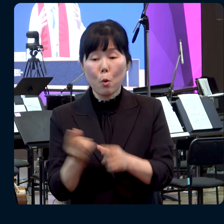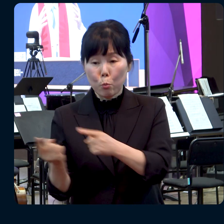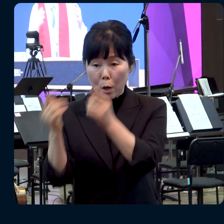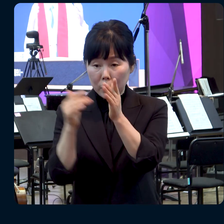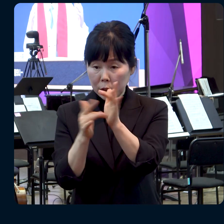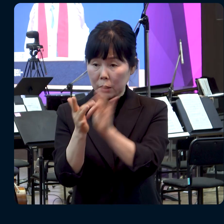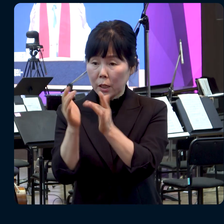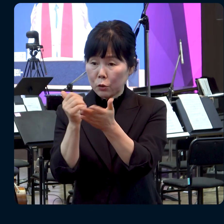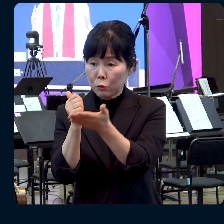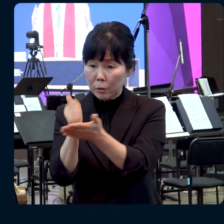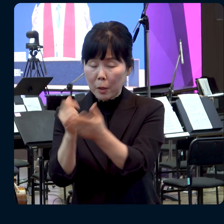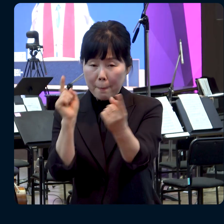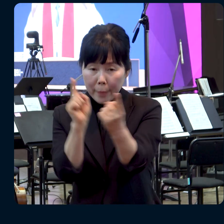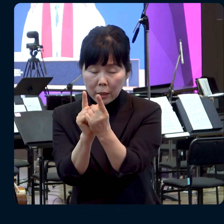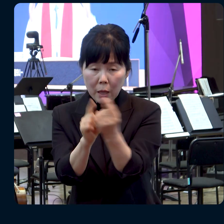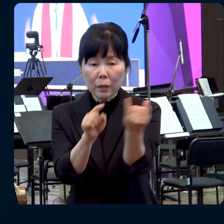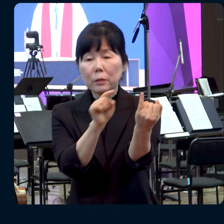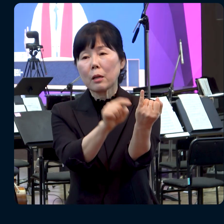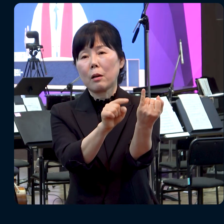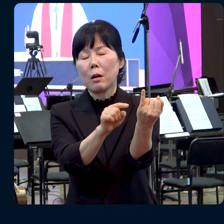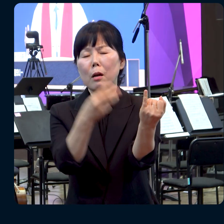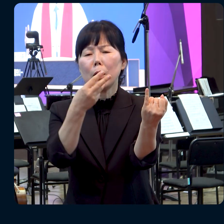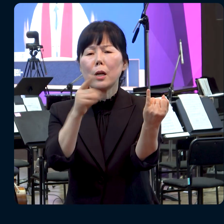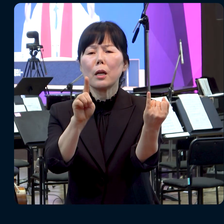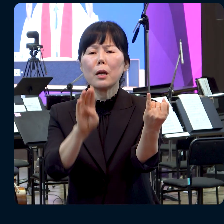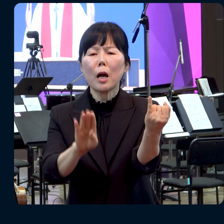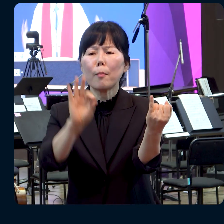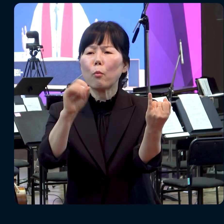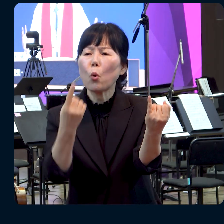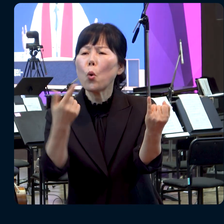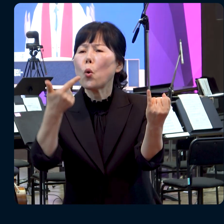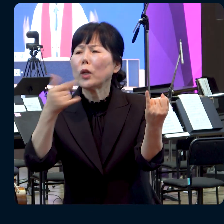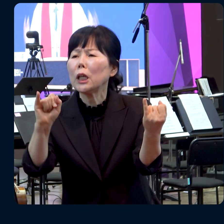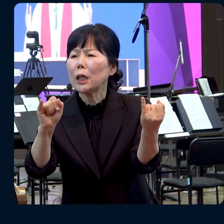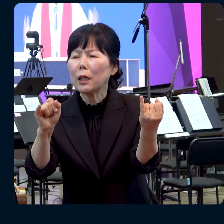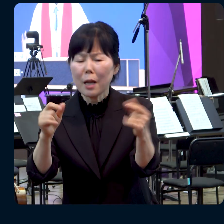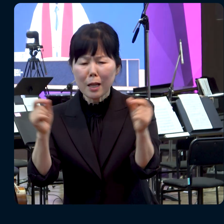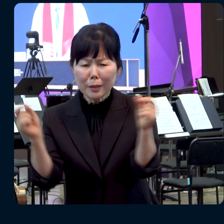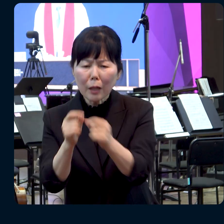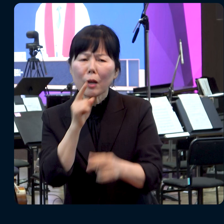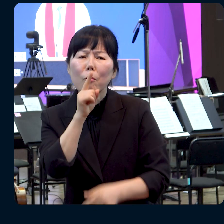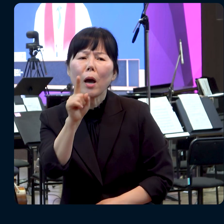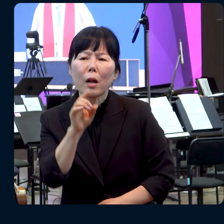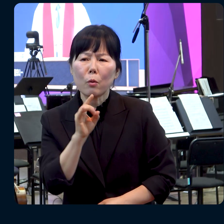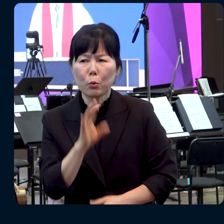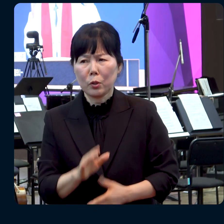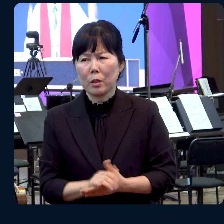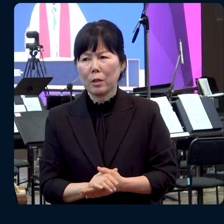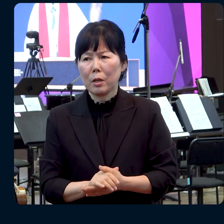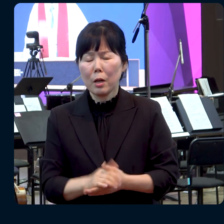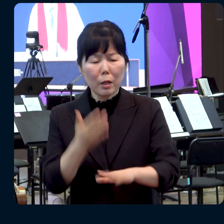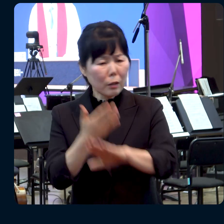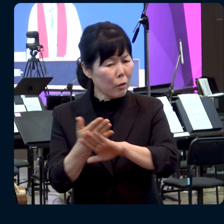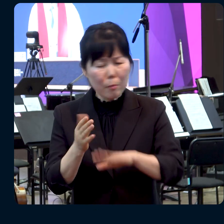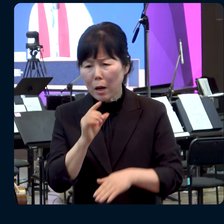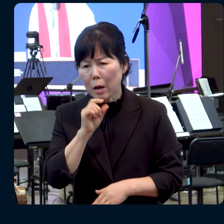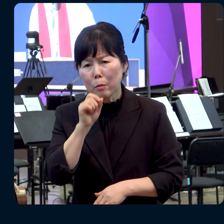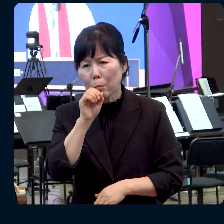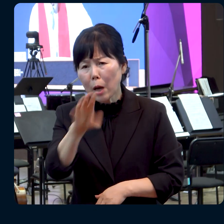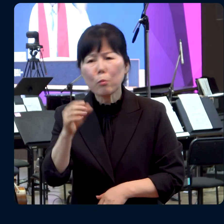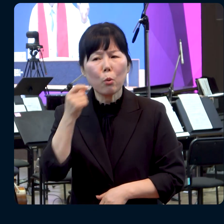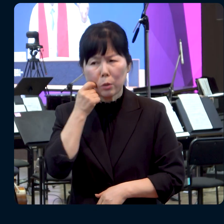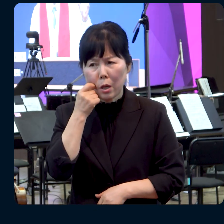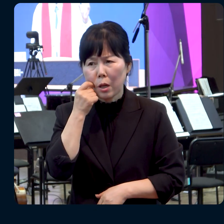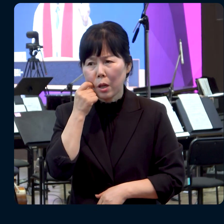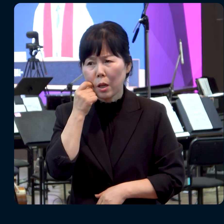만나면서 막달라 마리아는요, 라보니 딱 이 한마디밖에 하지 않았습니다. 아니, 할 수 없었습니다. 그만큼